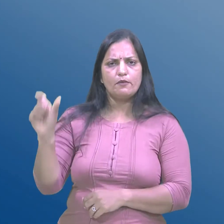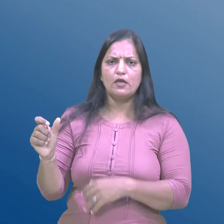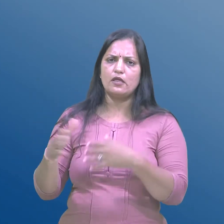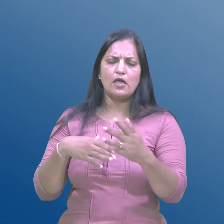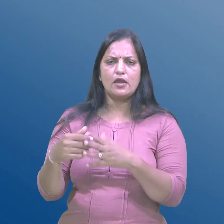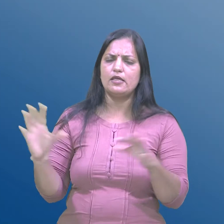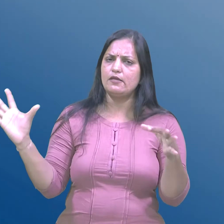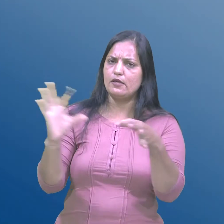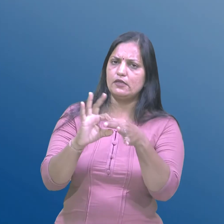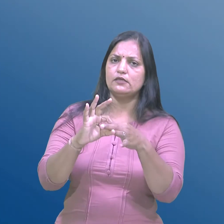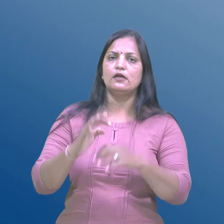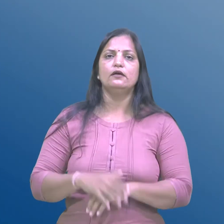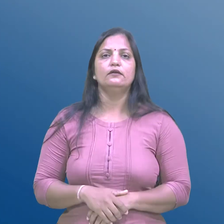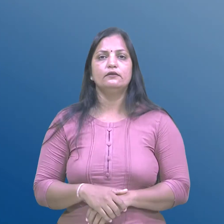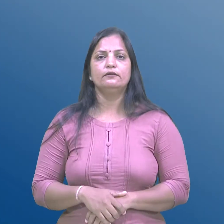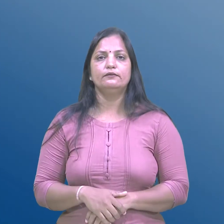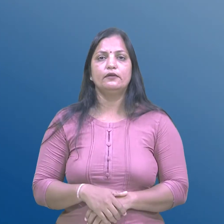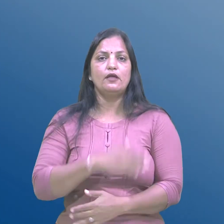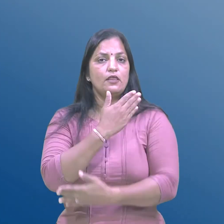સાથે વિકલાંગતાને આધારે